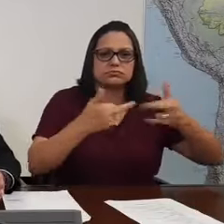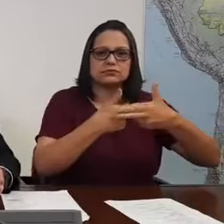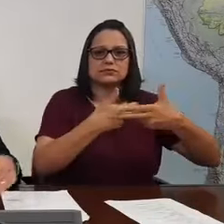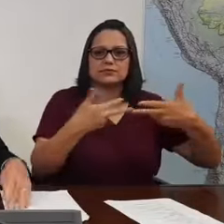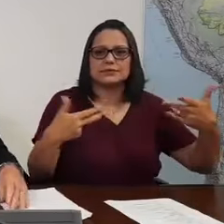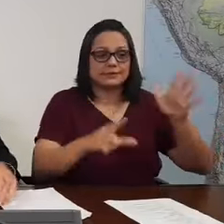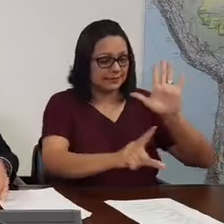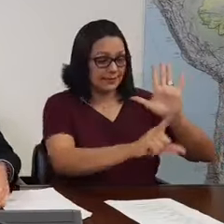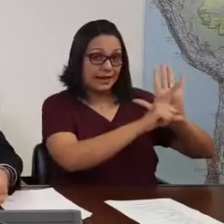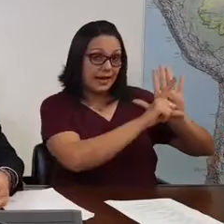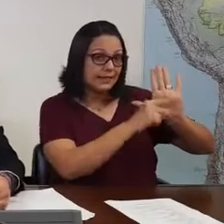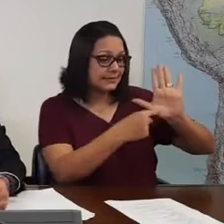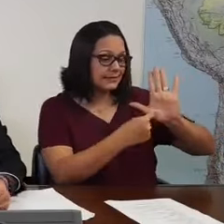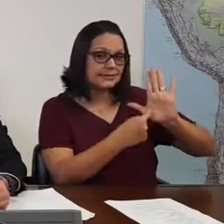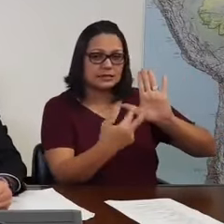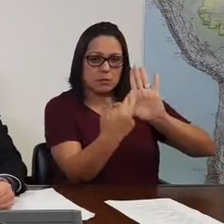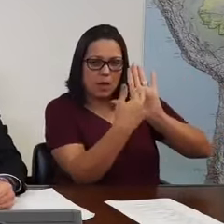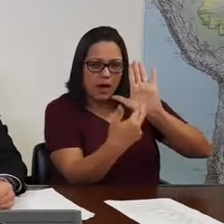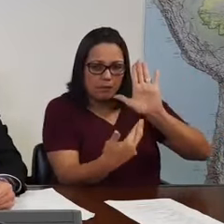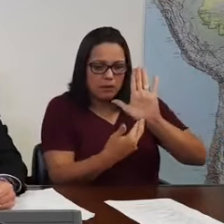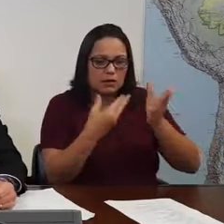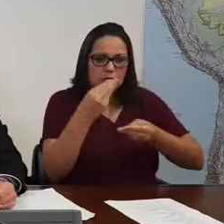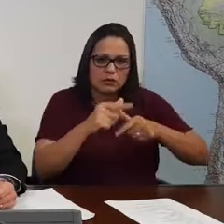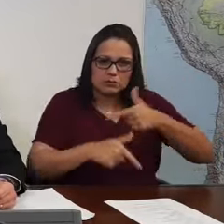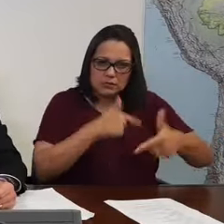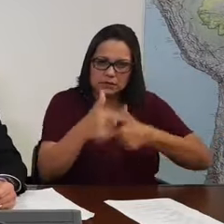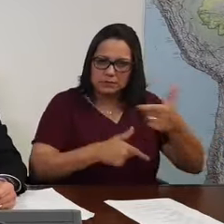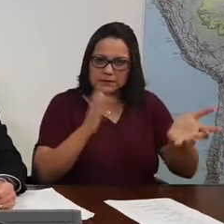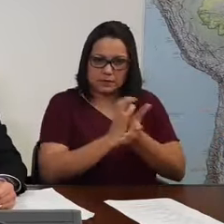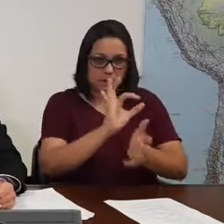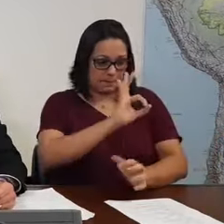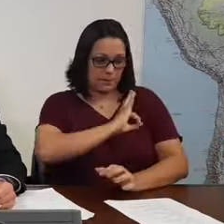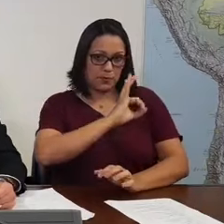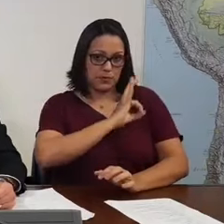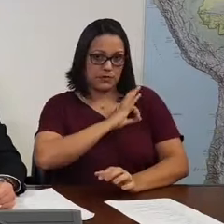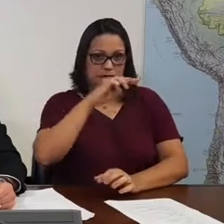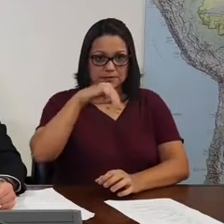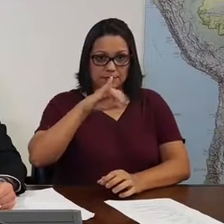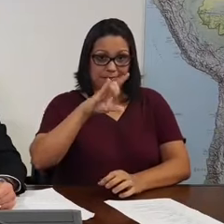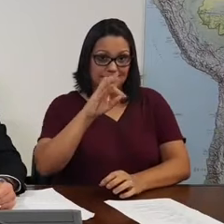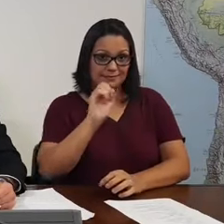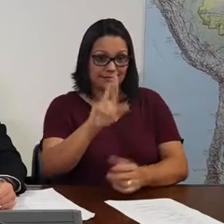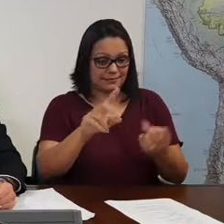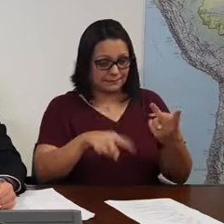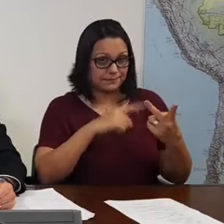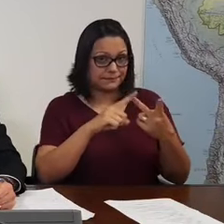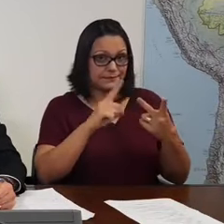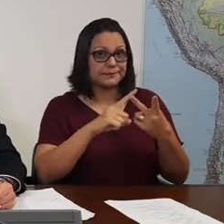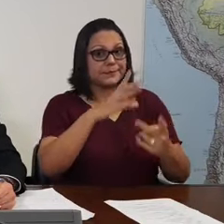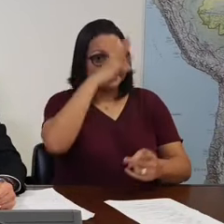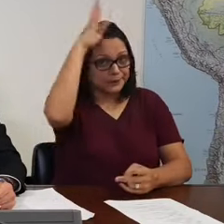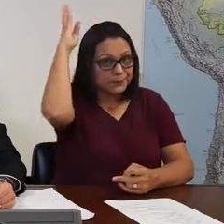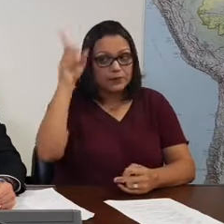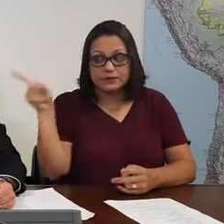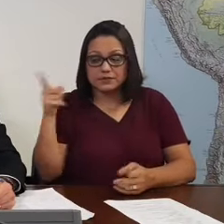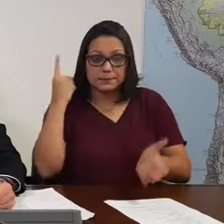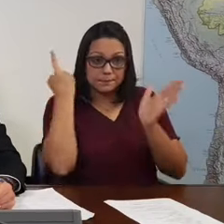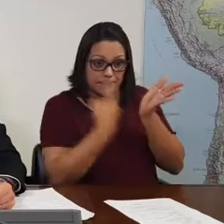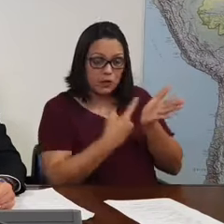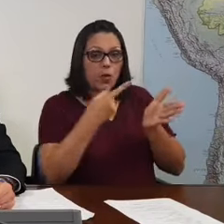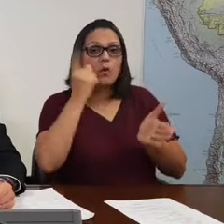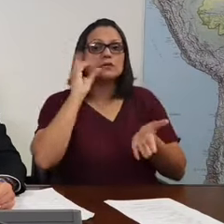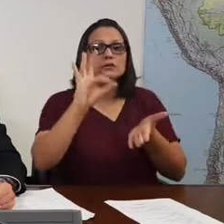na legislação que regula as atividades da Polícia Militar do Corpo de Bombeiros em todo o Brasil, por determinação do senhor. O senhor